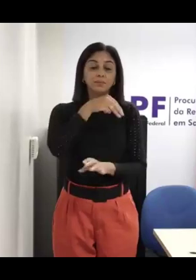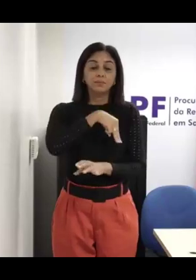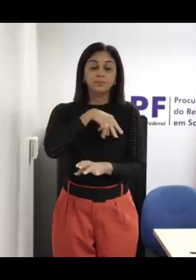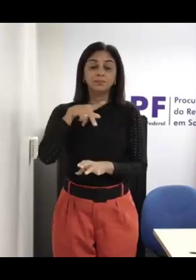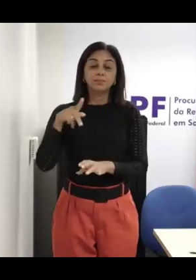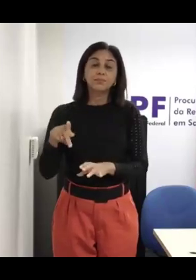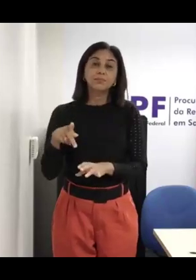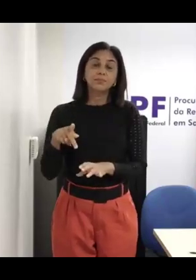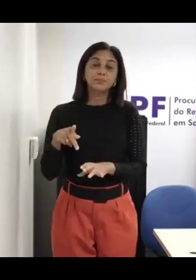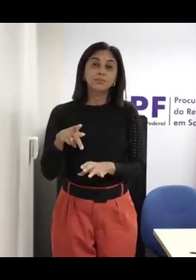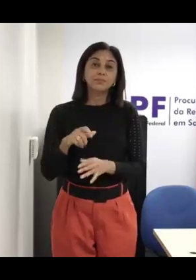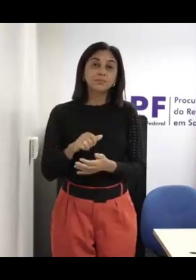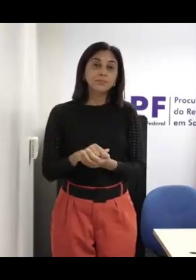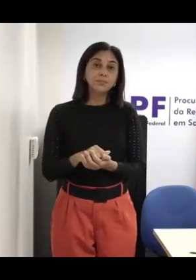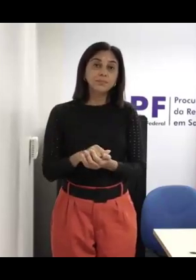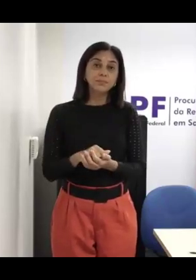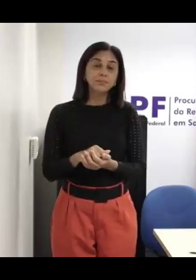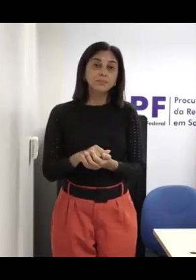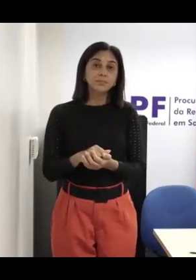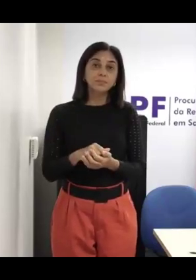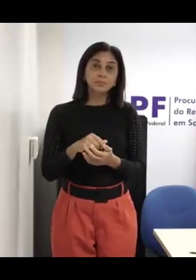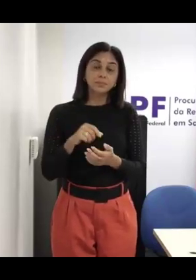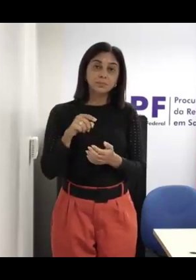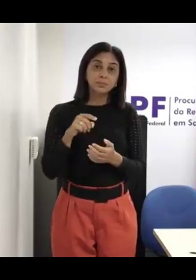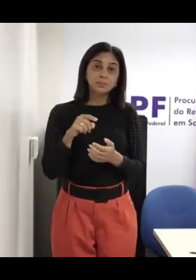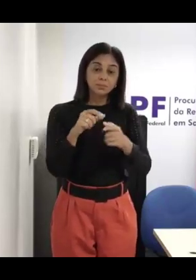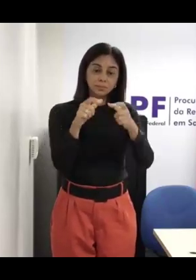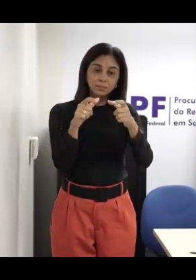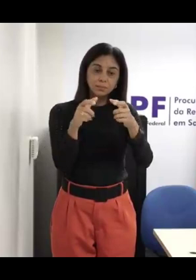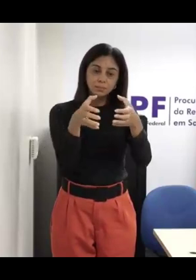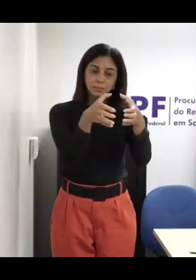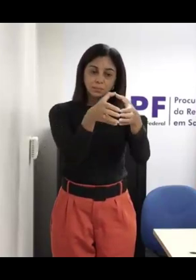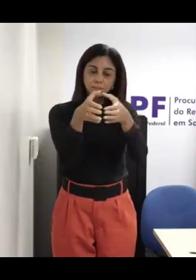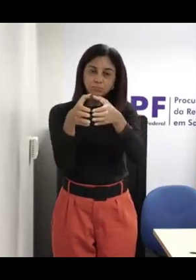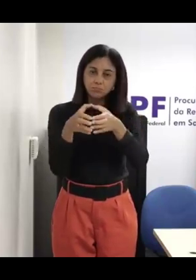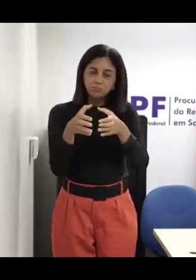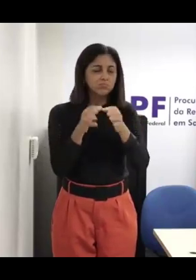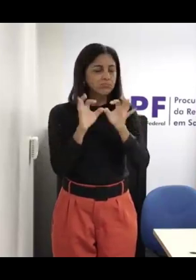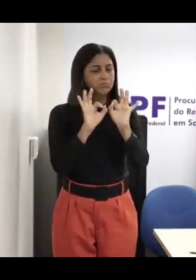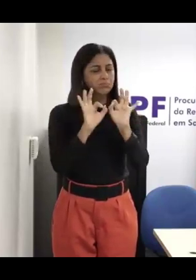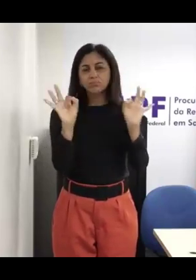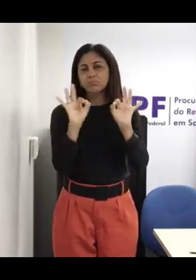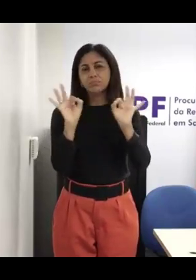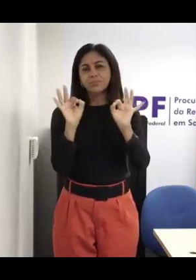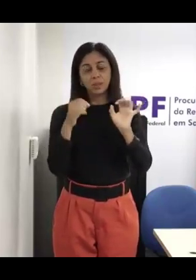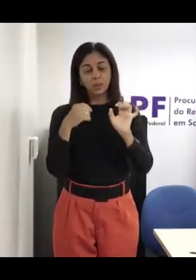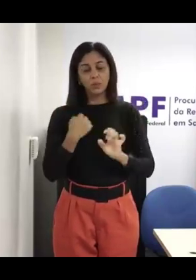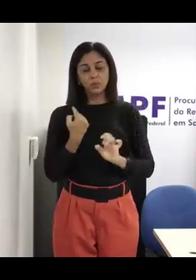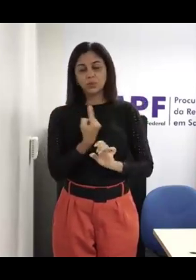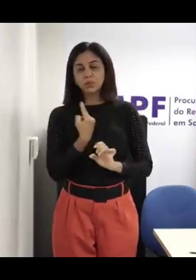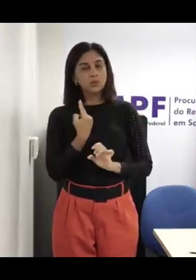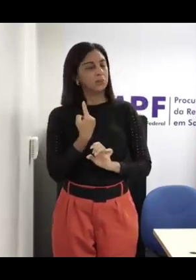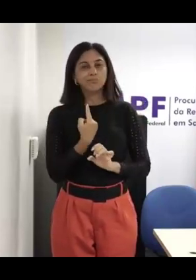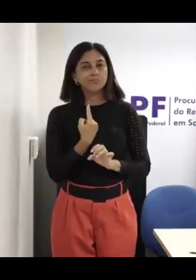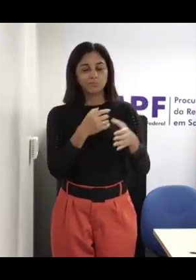nós eh temos equipes sensacionais nada que eu faço seria possível sem a minha